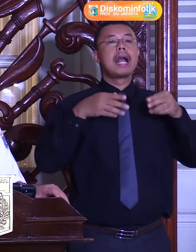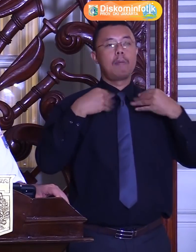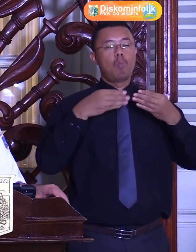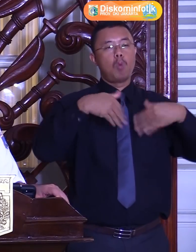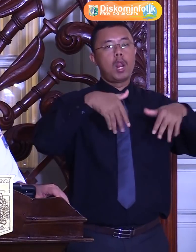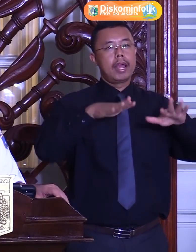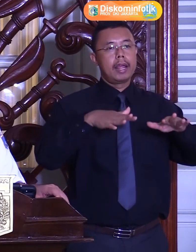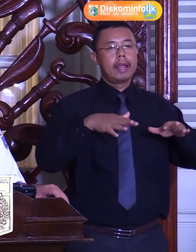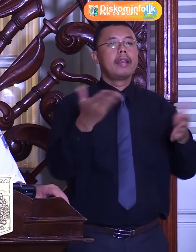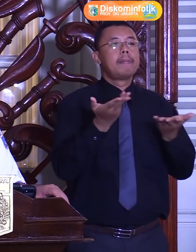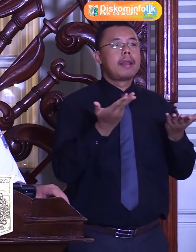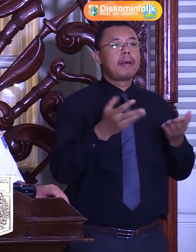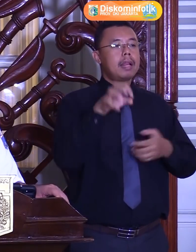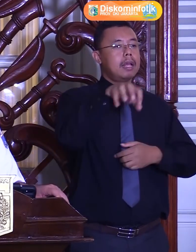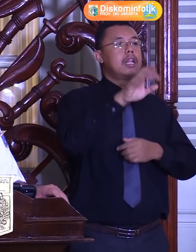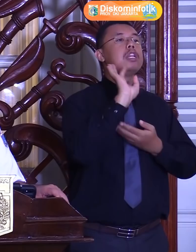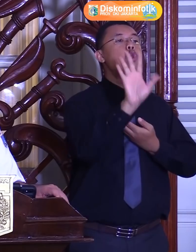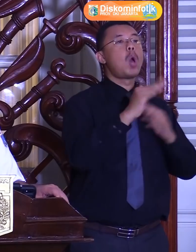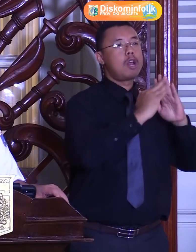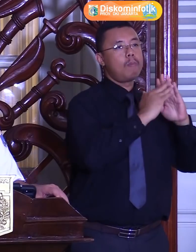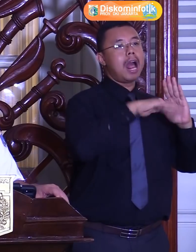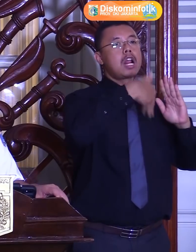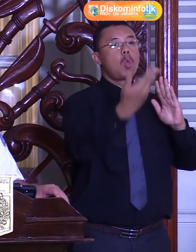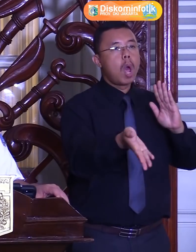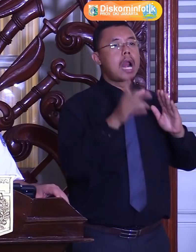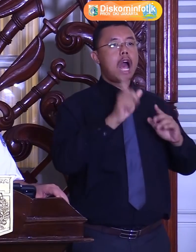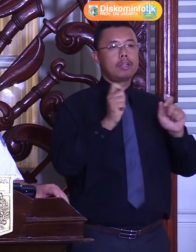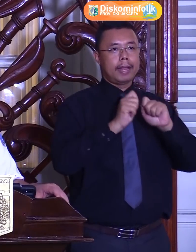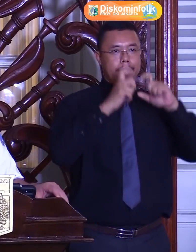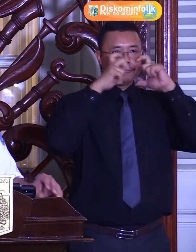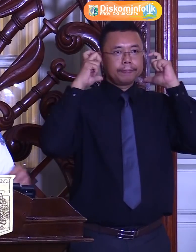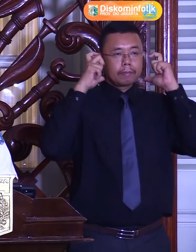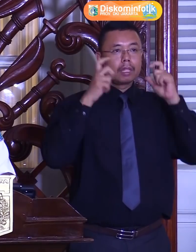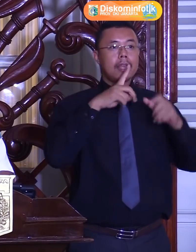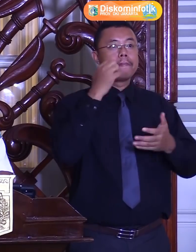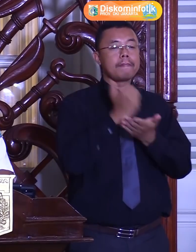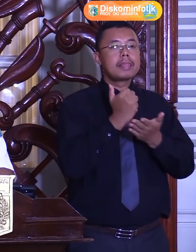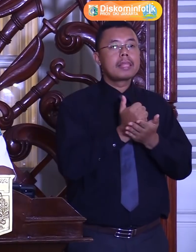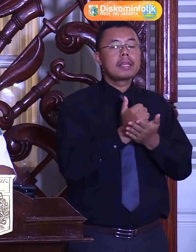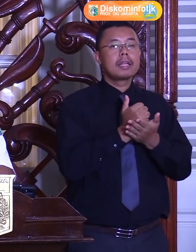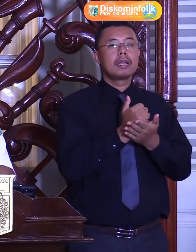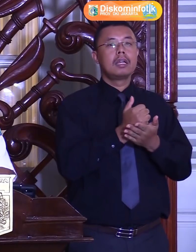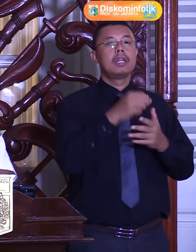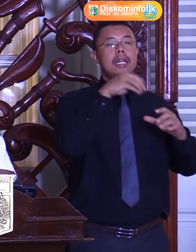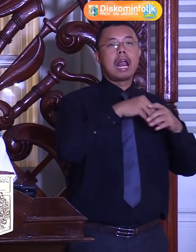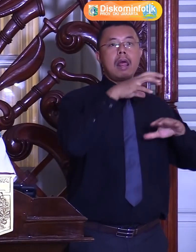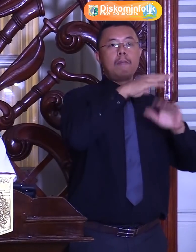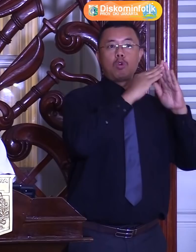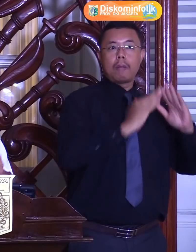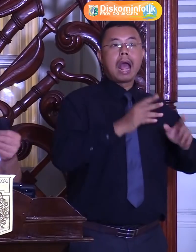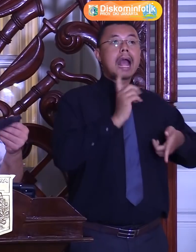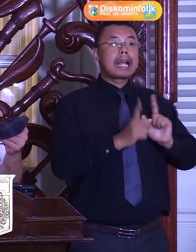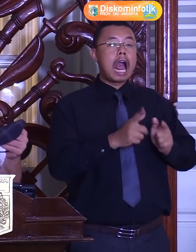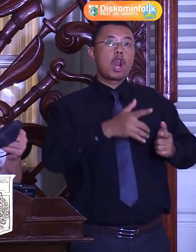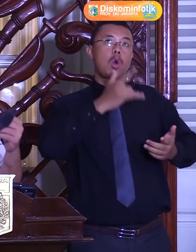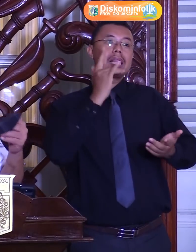kapanpun berada di luar rumah. Prioritasnya adalah berada di dalam rumah, tapi bila harus